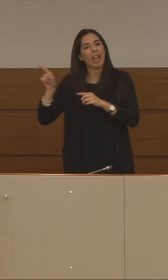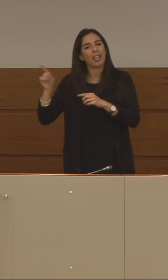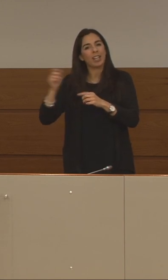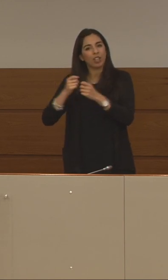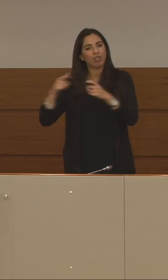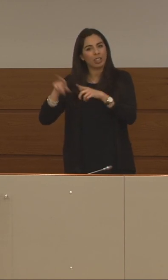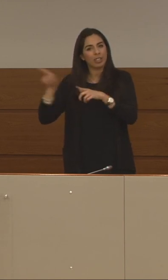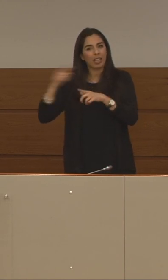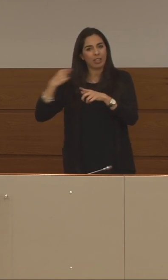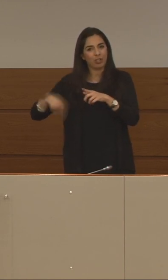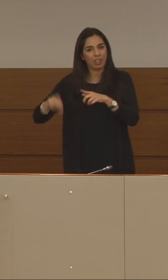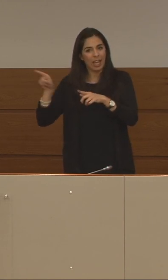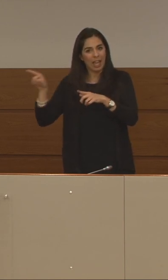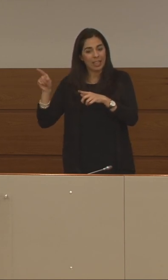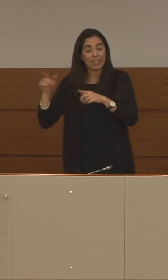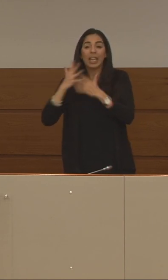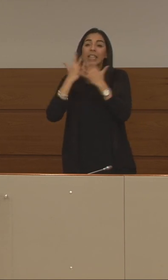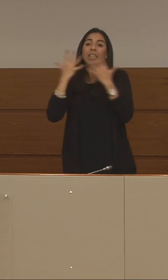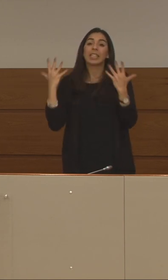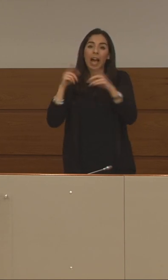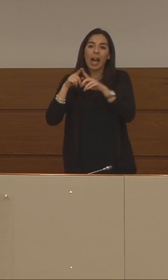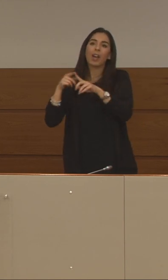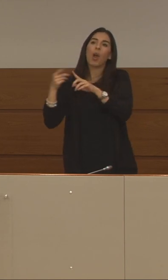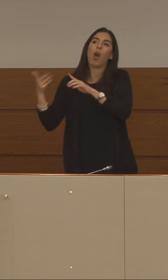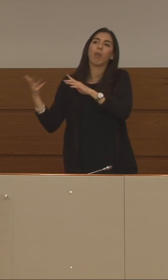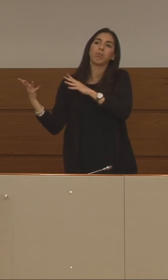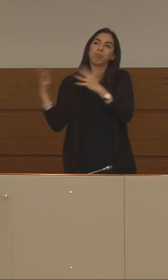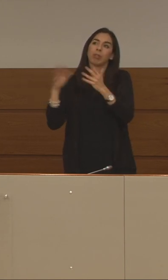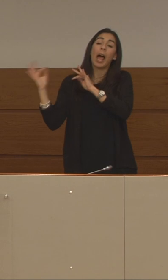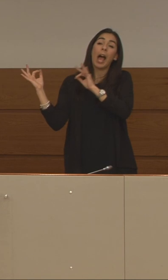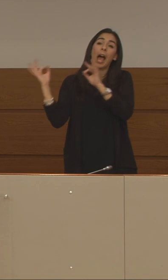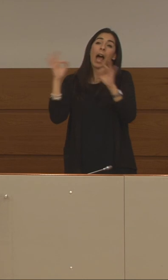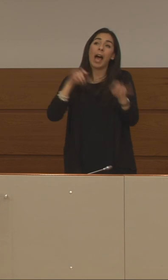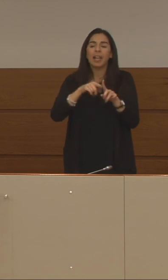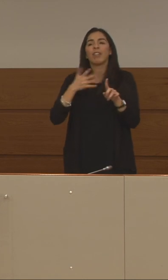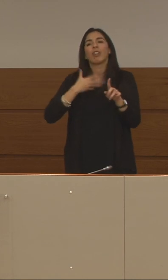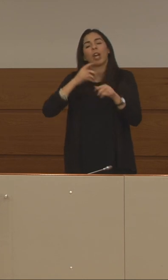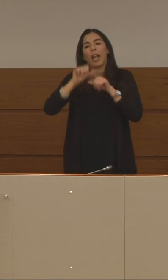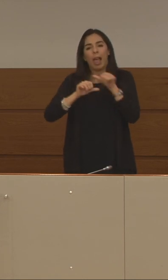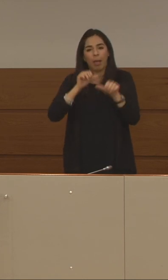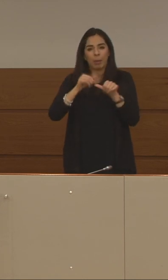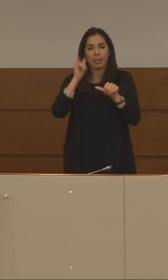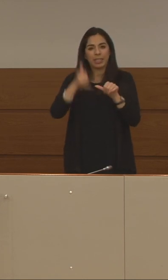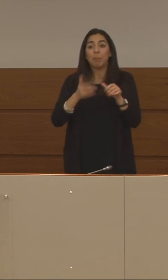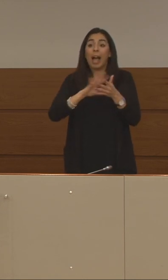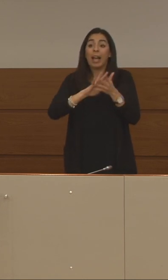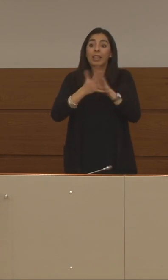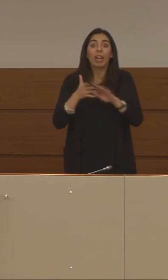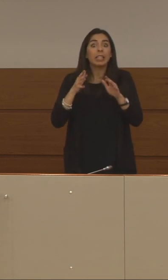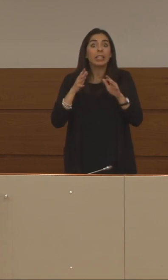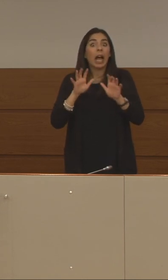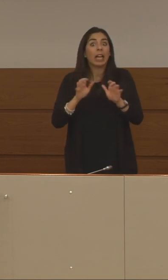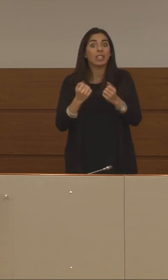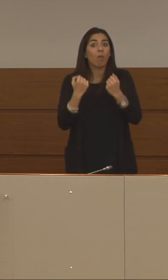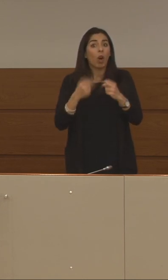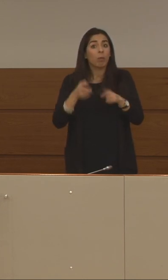riproducendo si fanno degli errori e ci sono delle mutazioni che però non ne cambiano le caratteristiche non è diventato più aggressivo